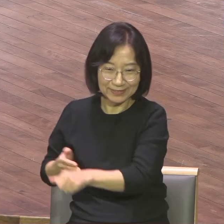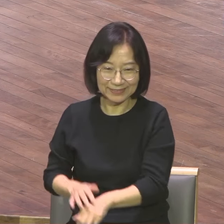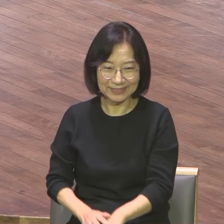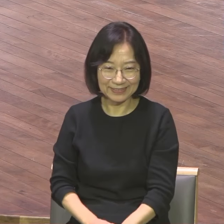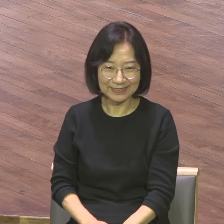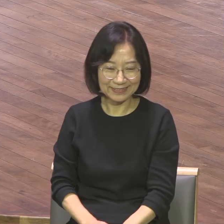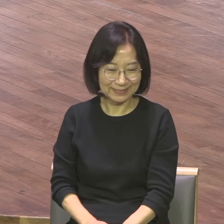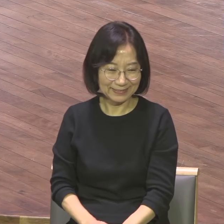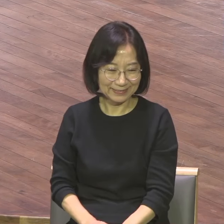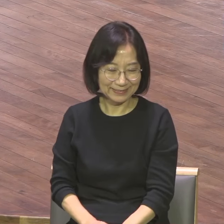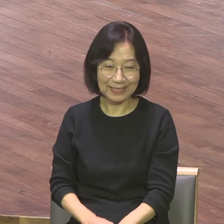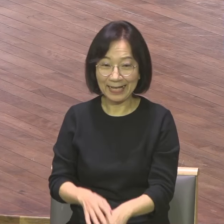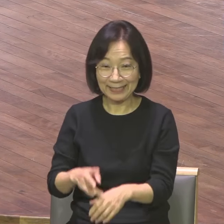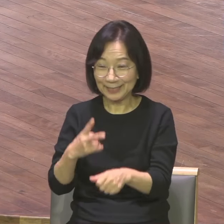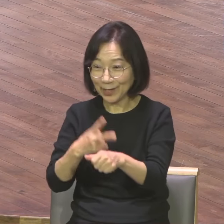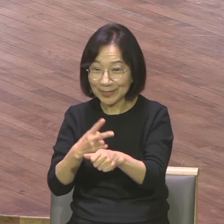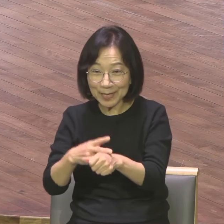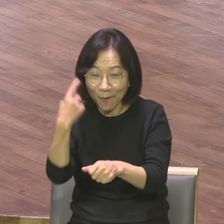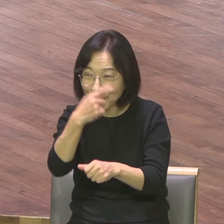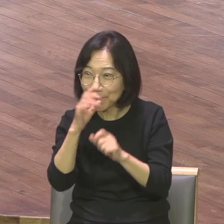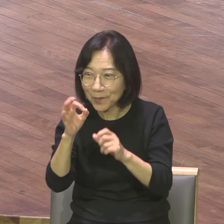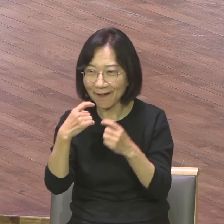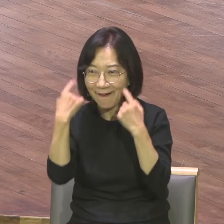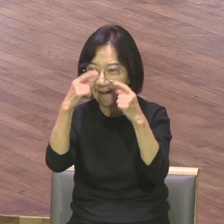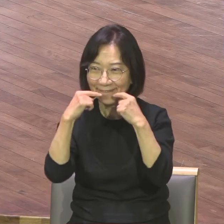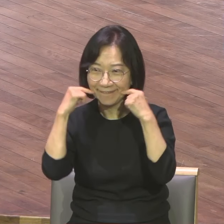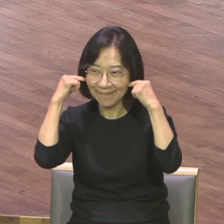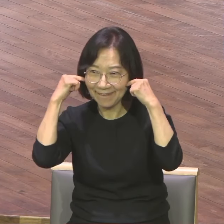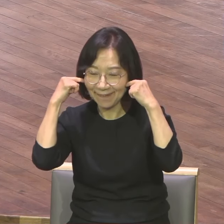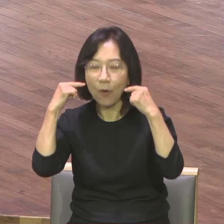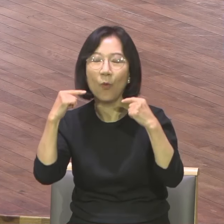가르치는 선생님 얼굴이 표정이 좋네. 제일 밝아야 돼, 이렇게.